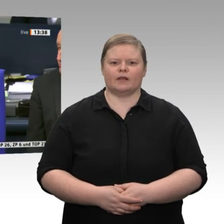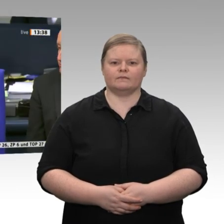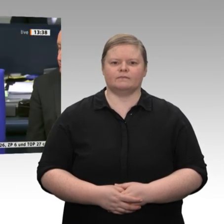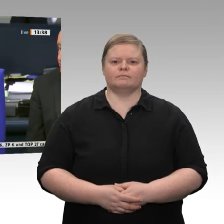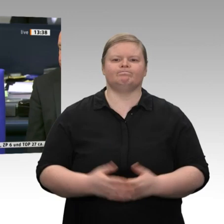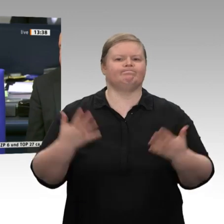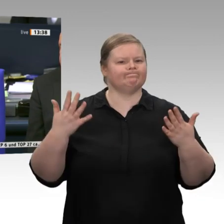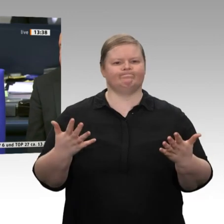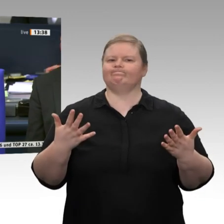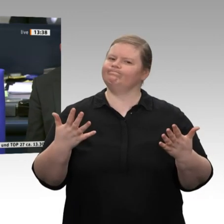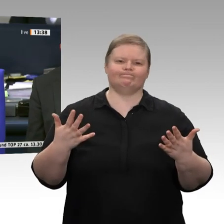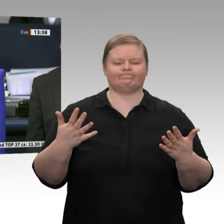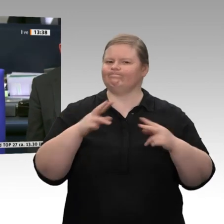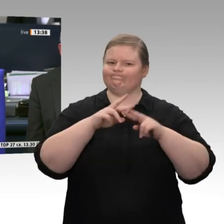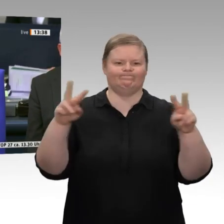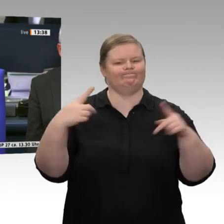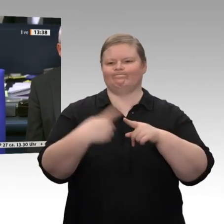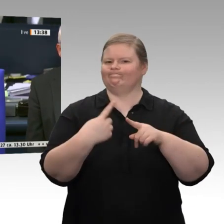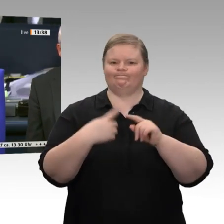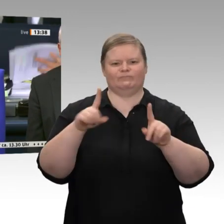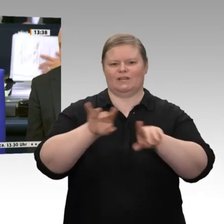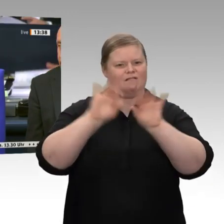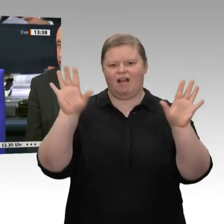Präsidium sieht sich nicht in der Lage,